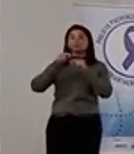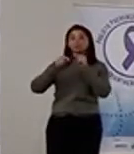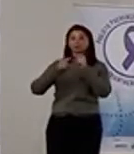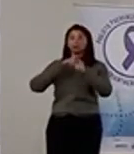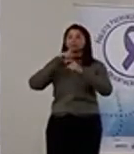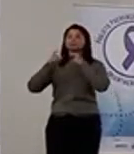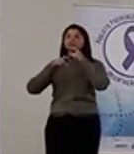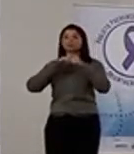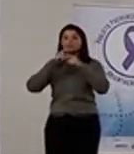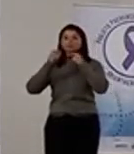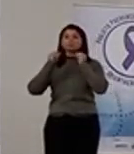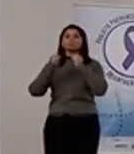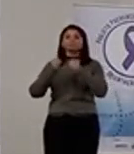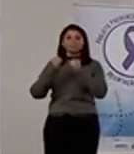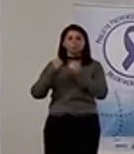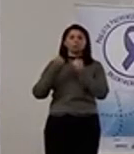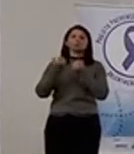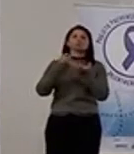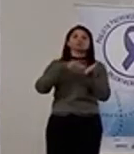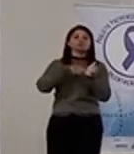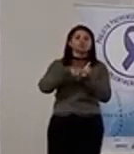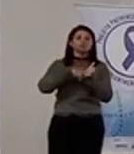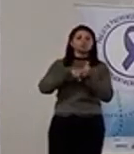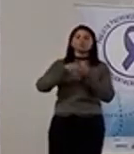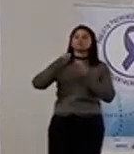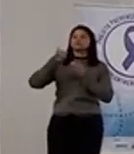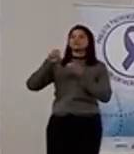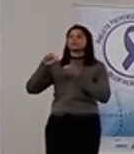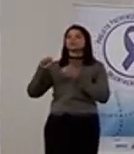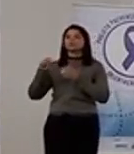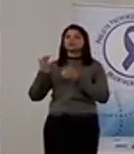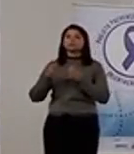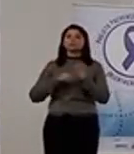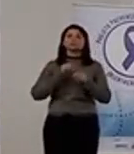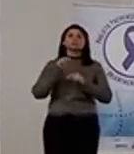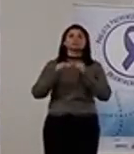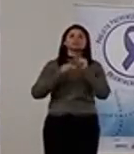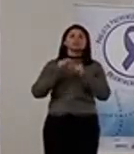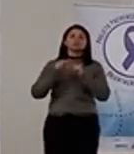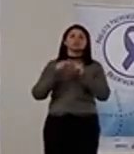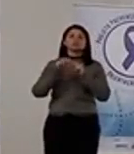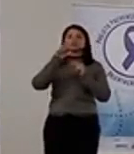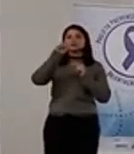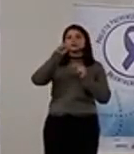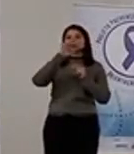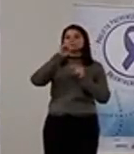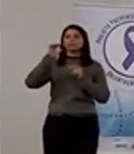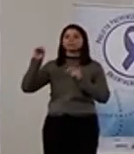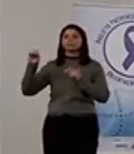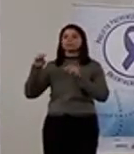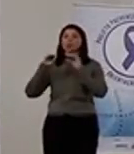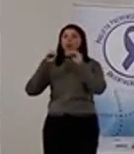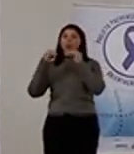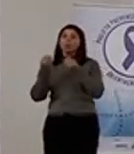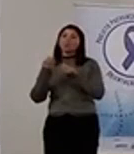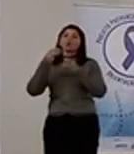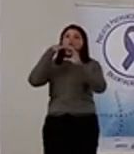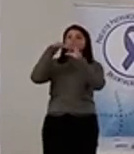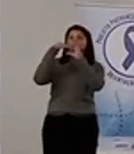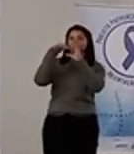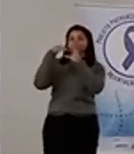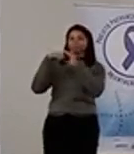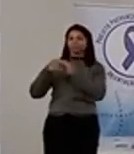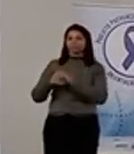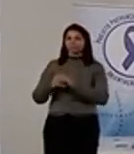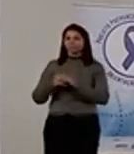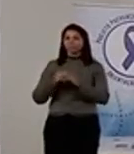pode consultar o CIATES. Você põe um slide depois com os telefones. É 0800, né? Ou você pode mandar por e-mail a sua dúvida. Ou, às vezes, seu médico